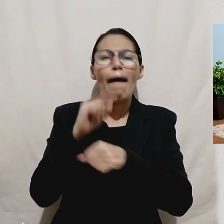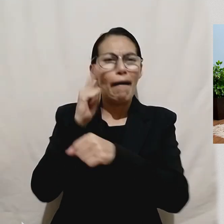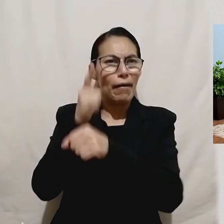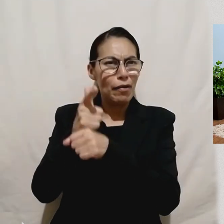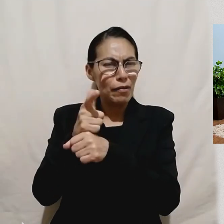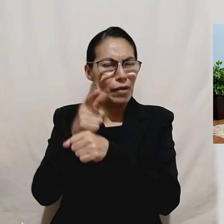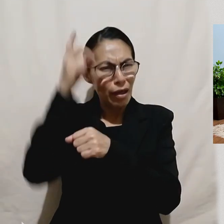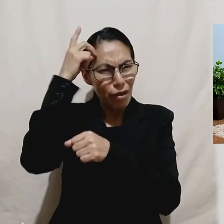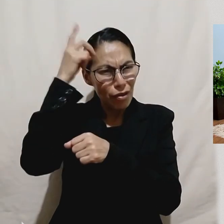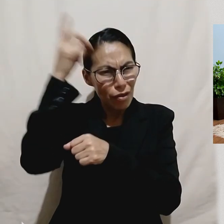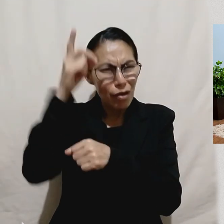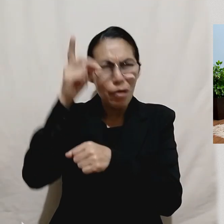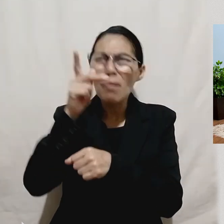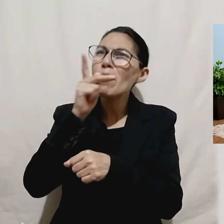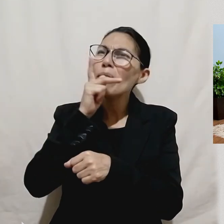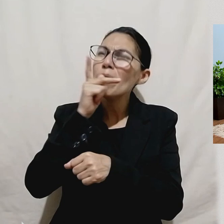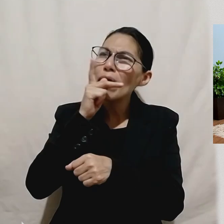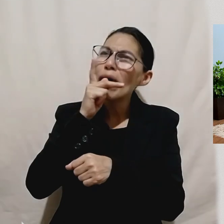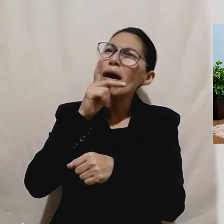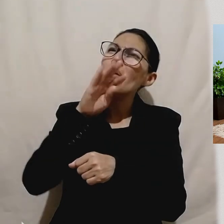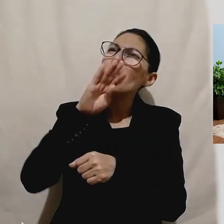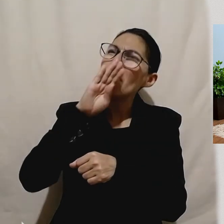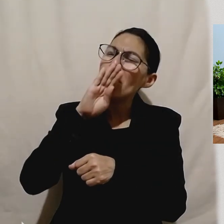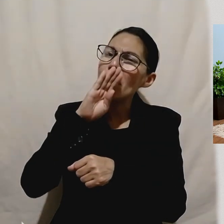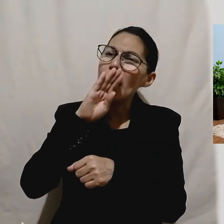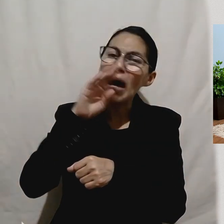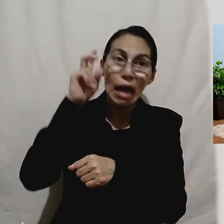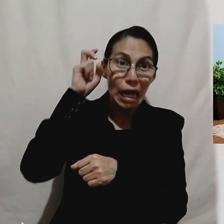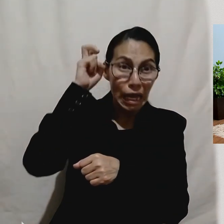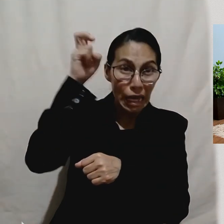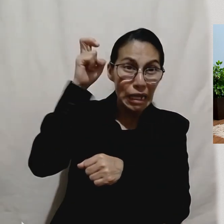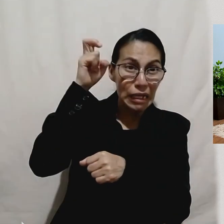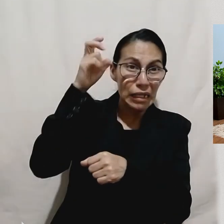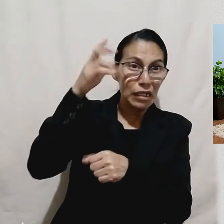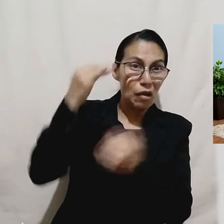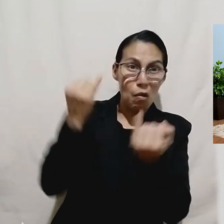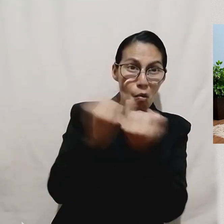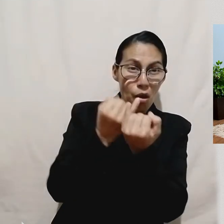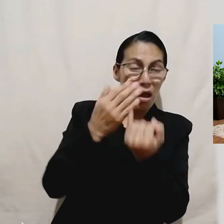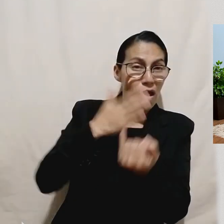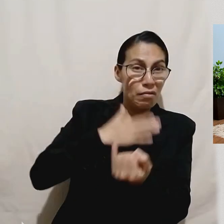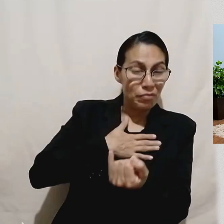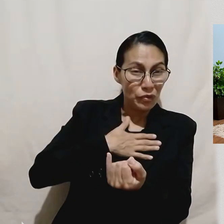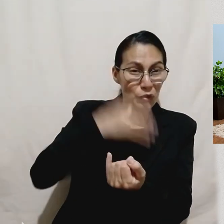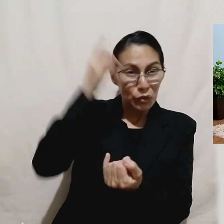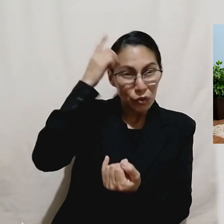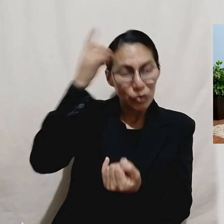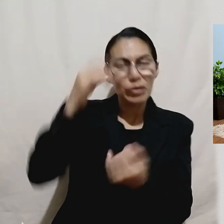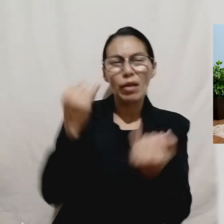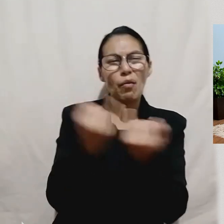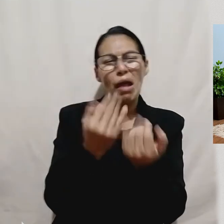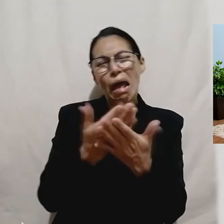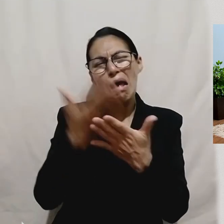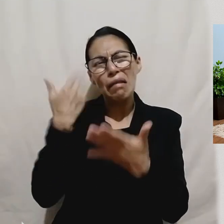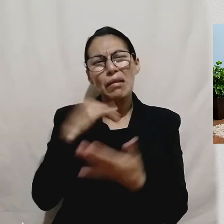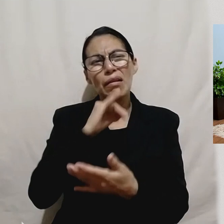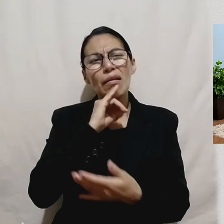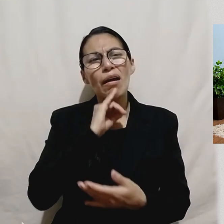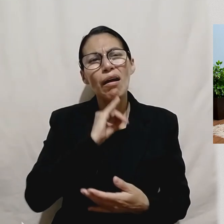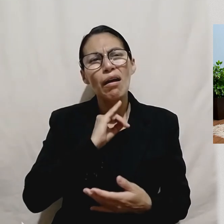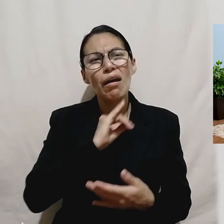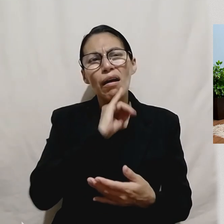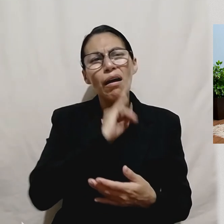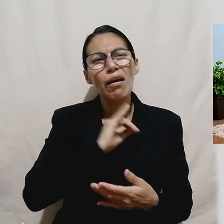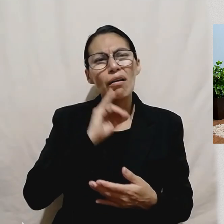ese mismo Dios vivo de tus padres es también tu Dios Como hizo Jacob cuando iba saliendo de su tierra